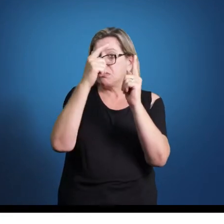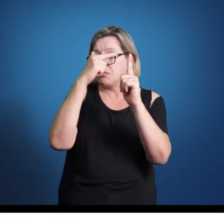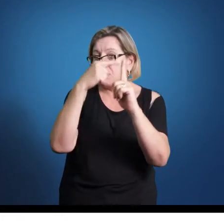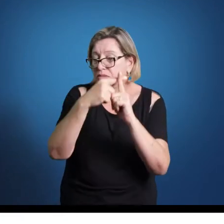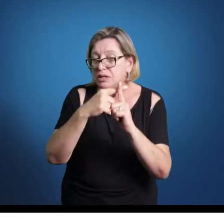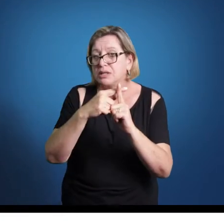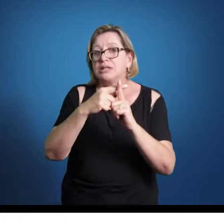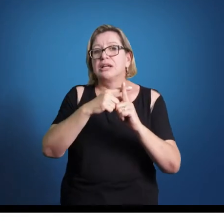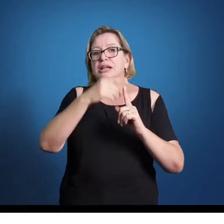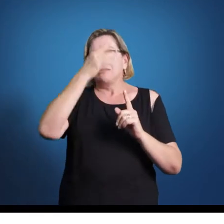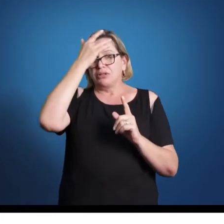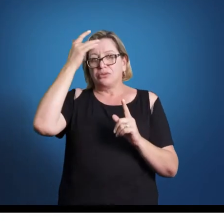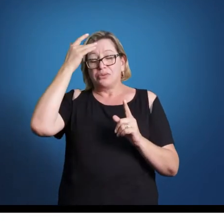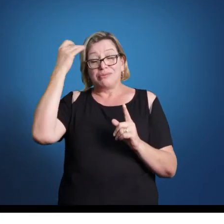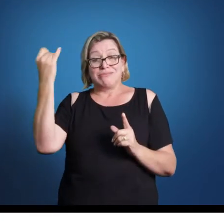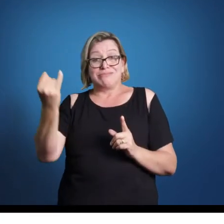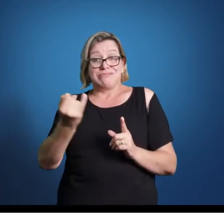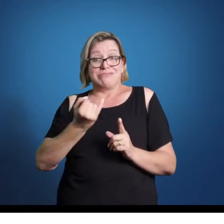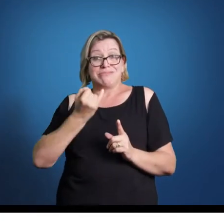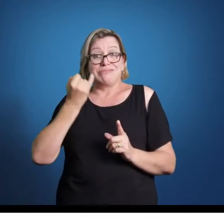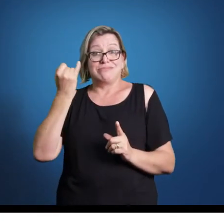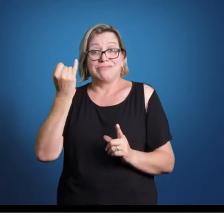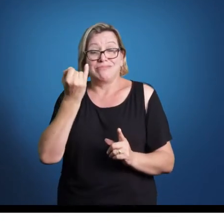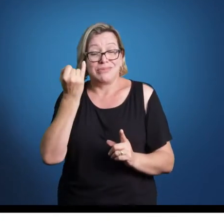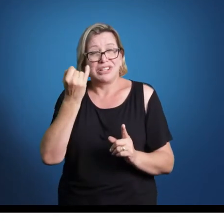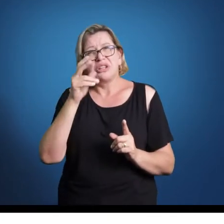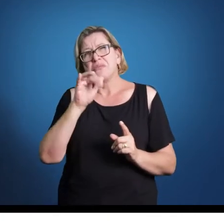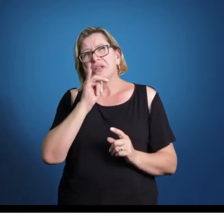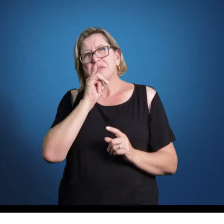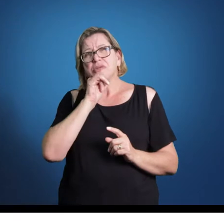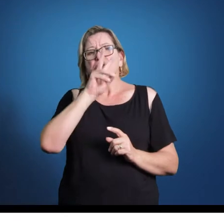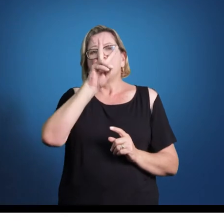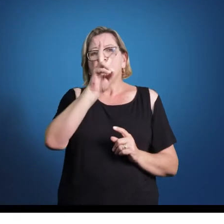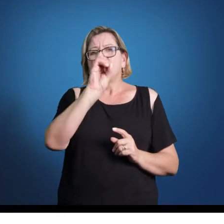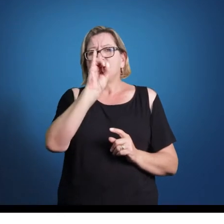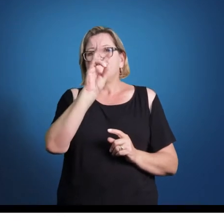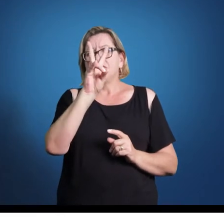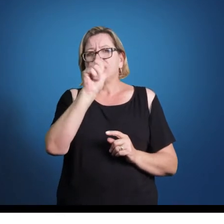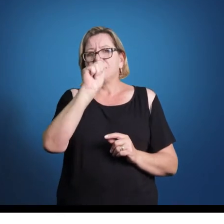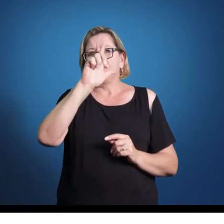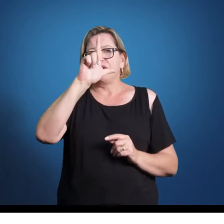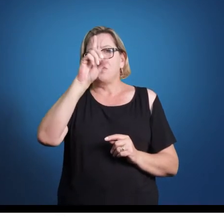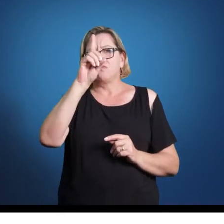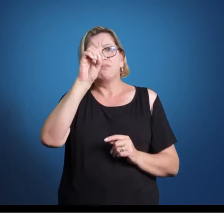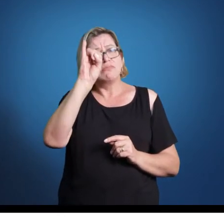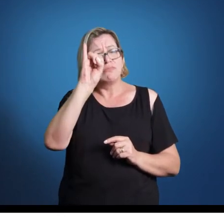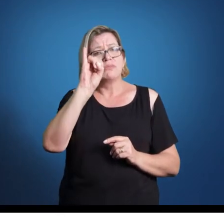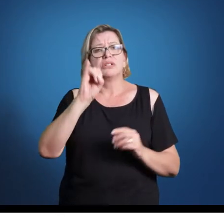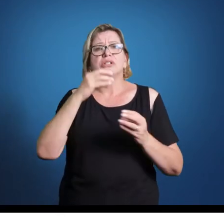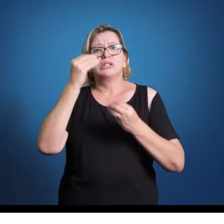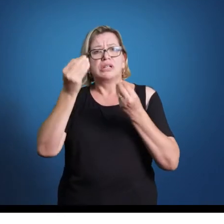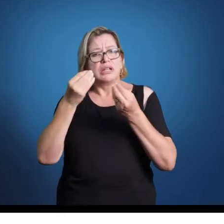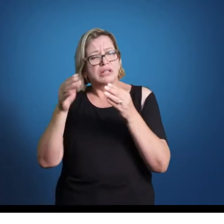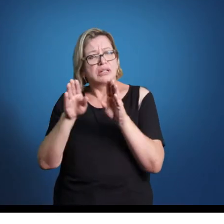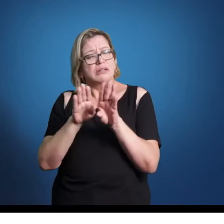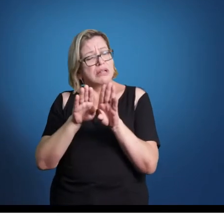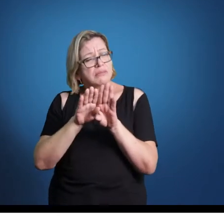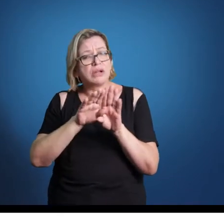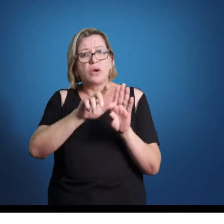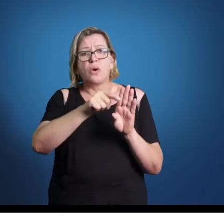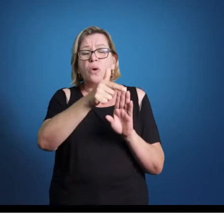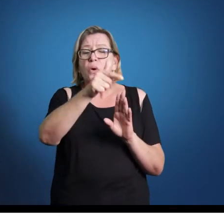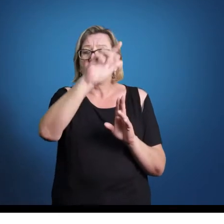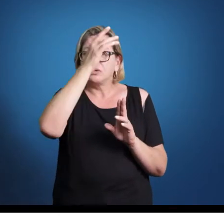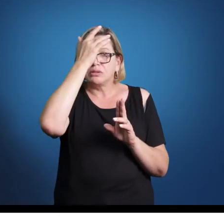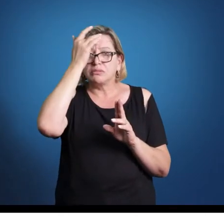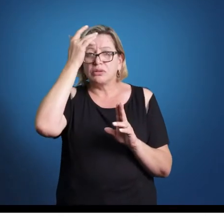igreja, como, por exemplo, o Vivaldi, o próprio Monteverdi, um dos pioneiros do barroco, que se tornou padre na